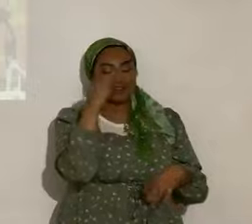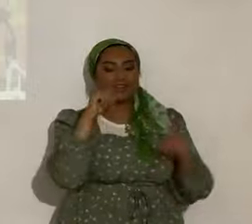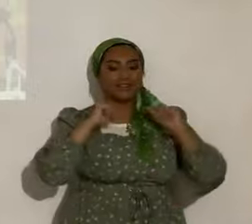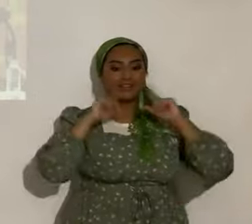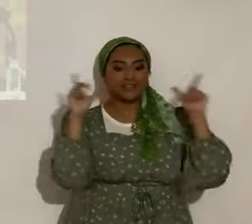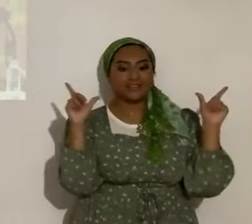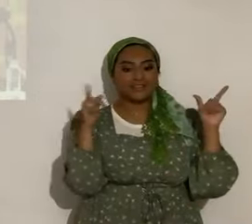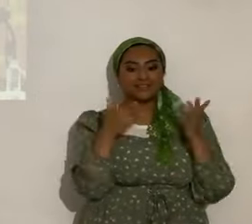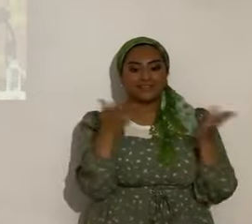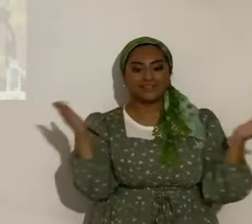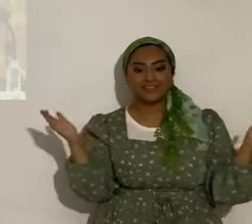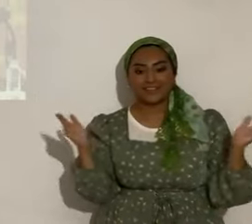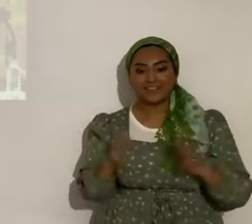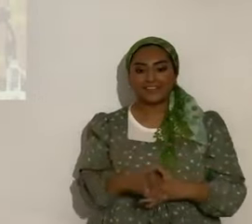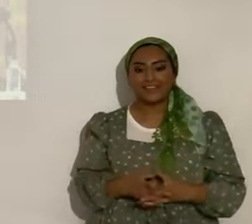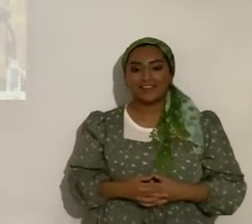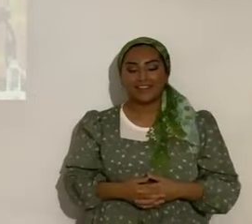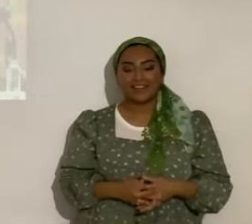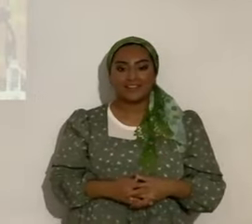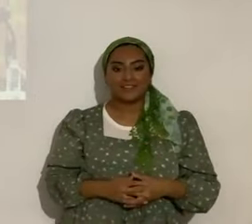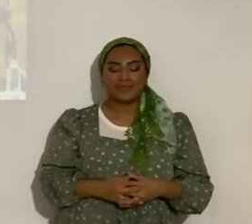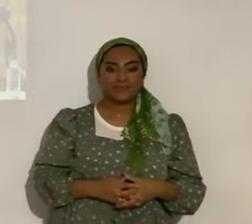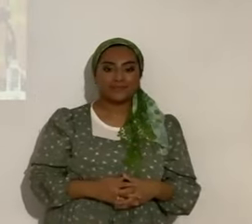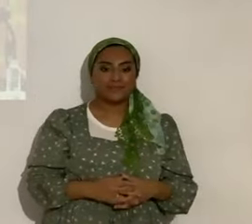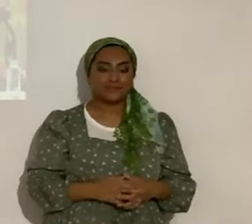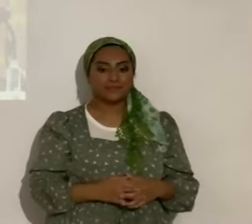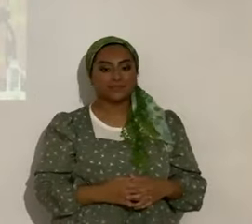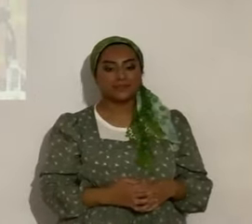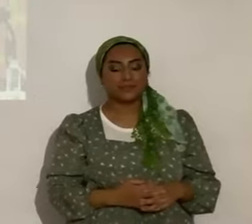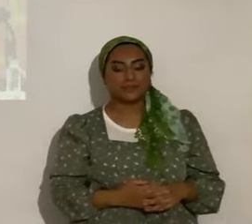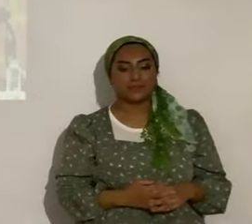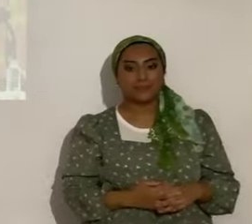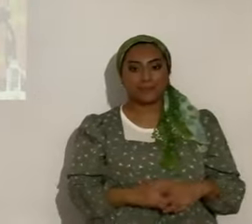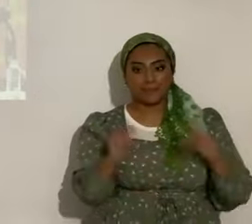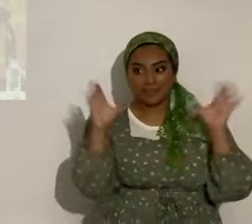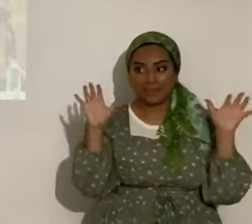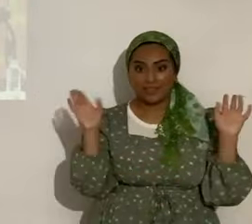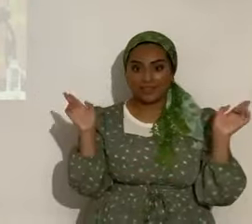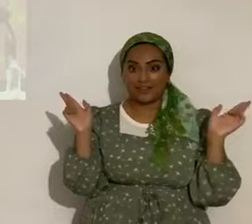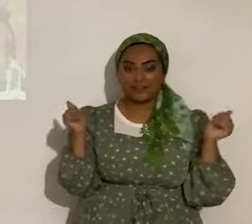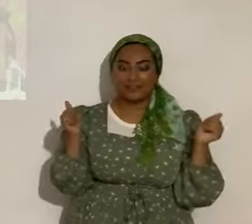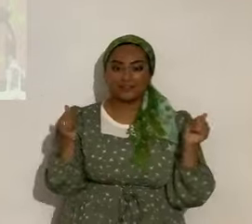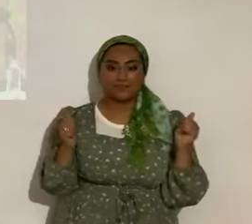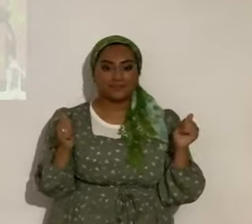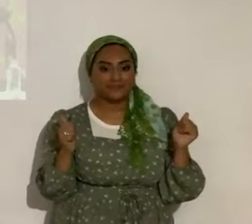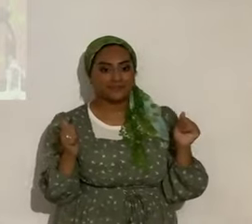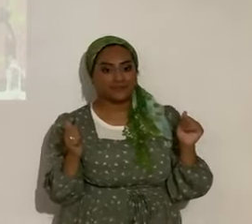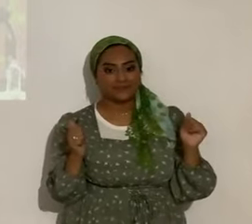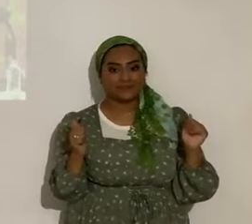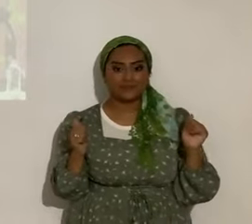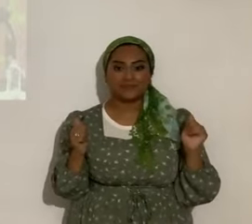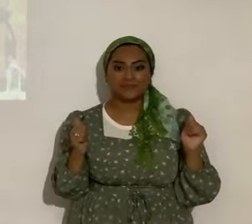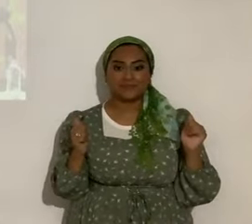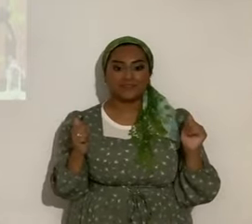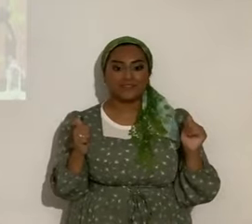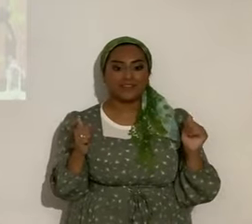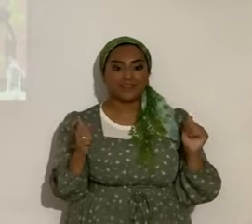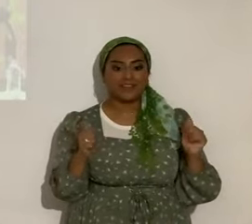ojos para que no vean que lo estoy hipnotizando, ¿no? ¿Ya los abrieron? No, pues es que parece que estoy en